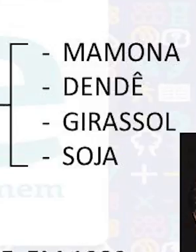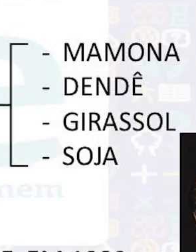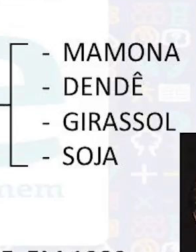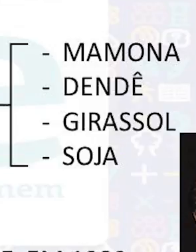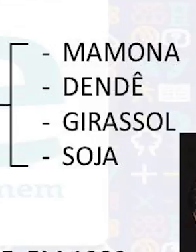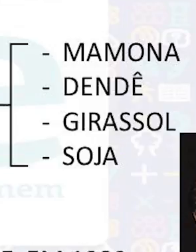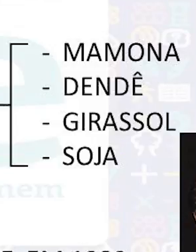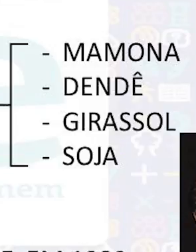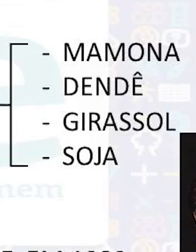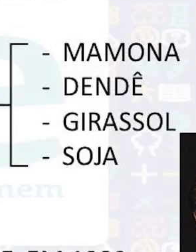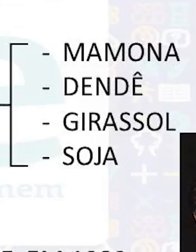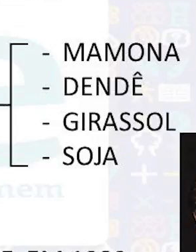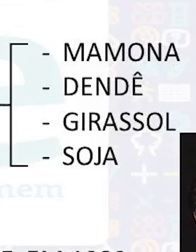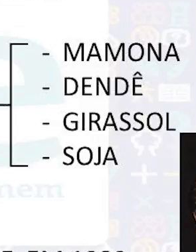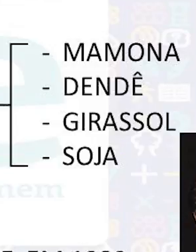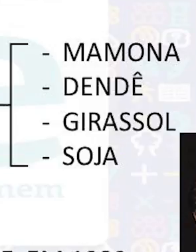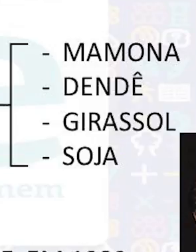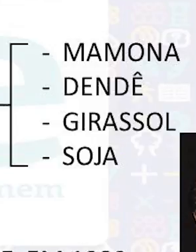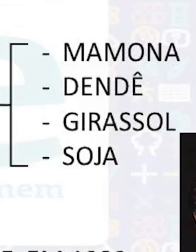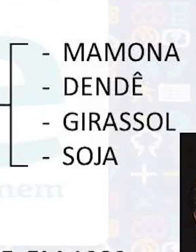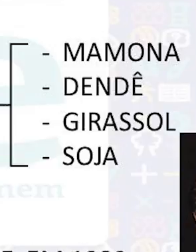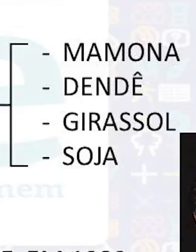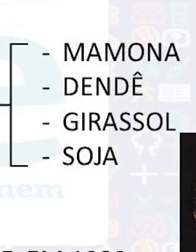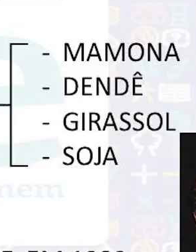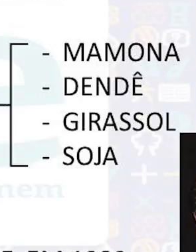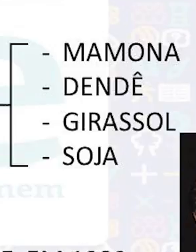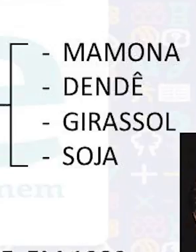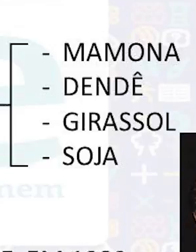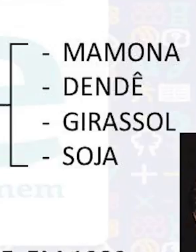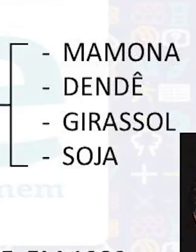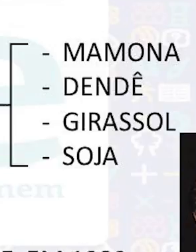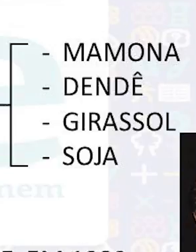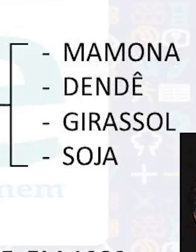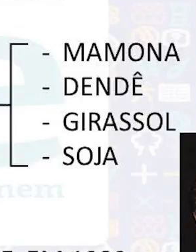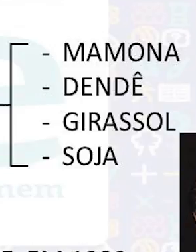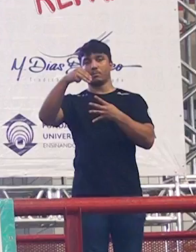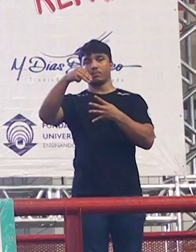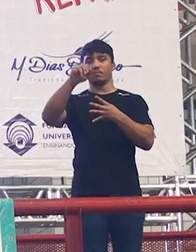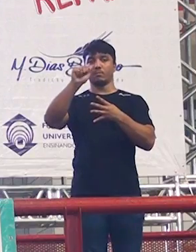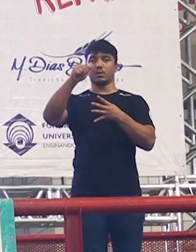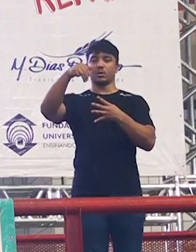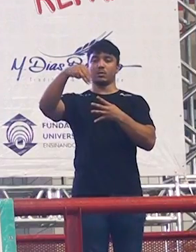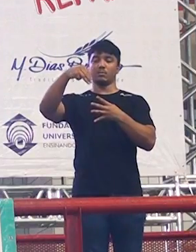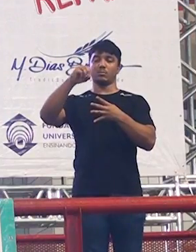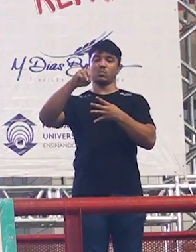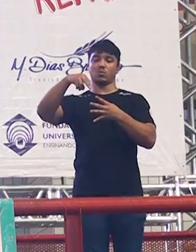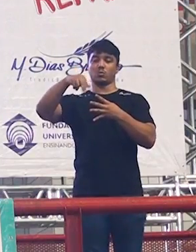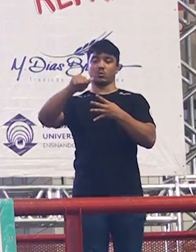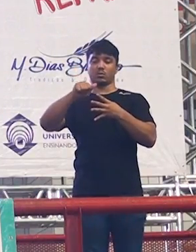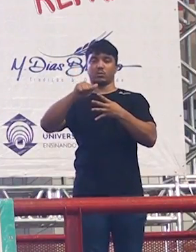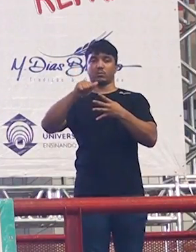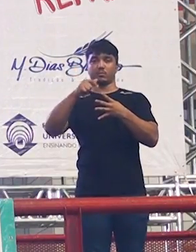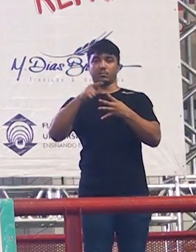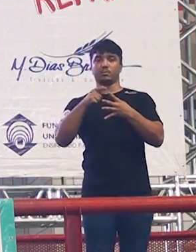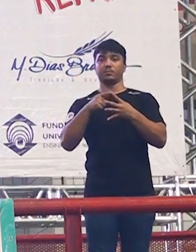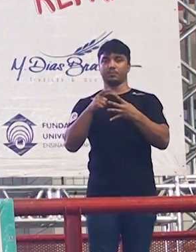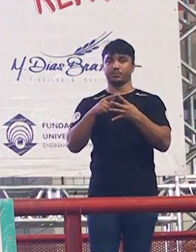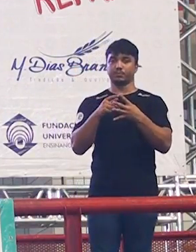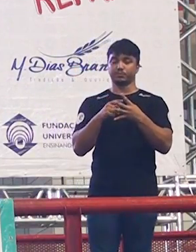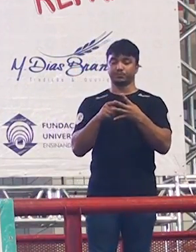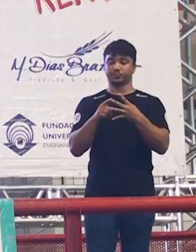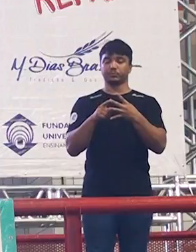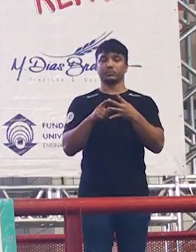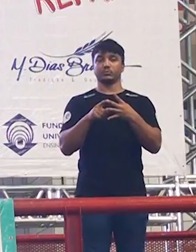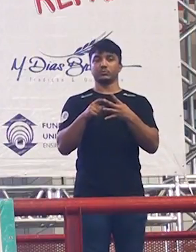existem 4 mais usadas. Você pode extrair biodiesel da mamona. O pessoal mais velho sabe o que é